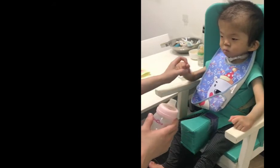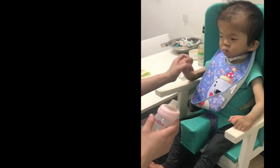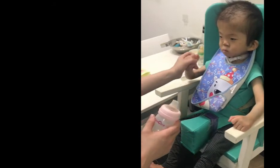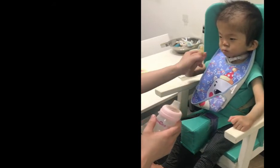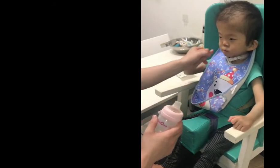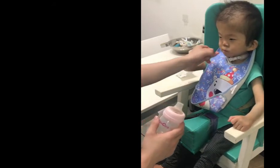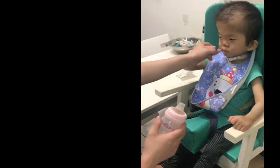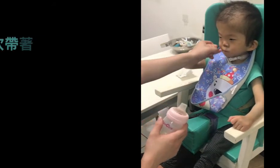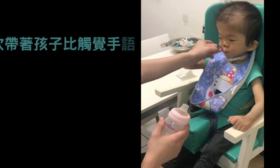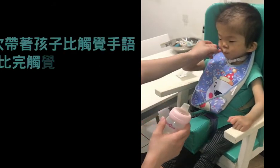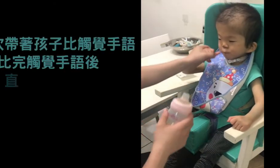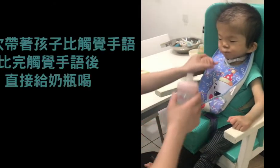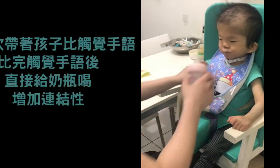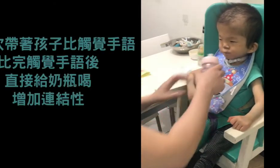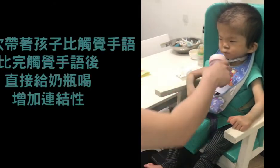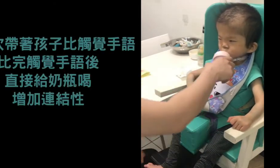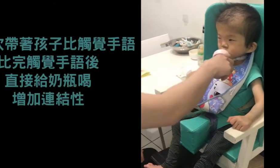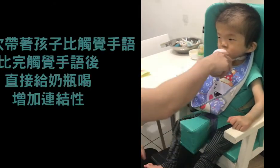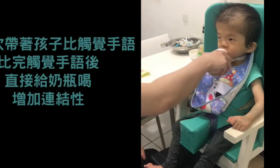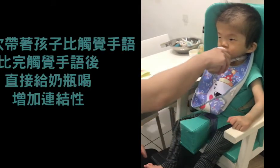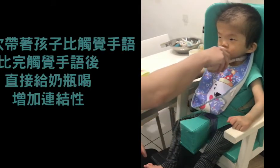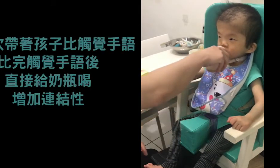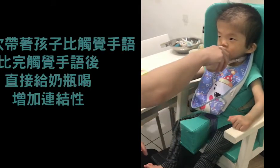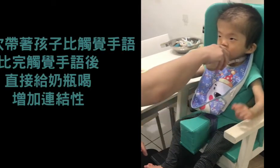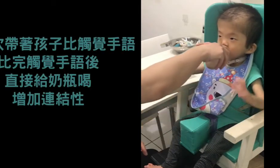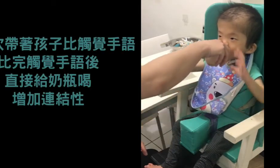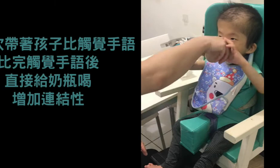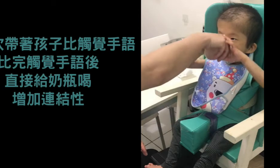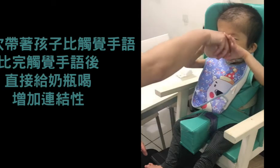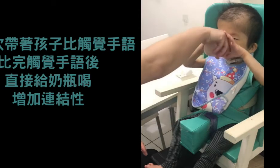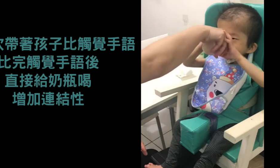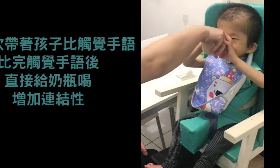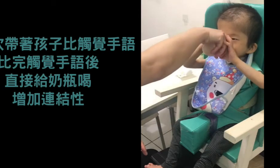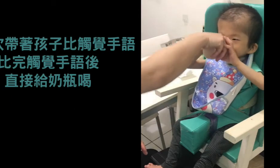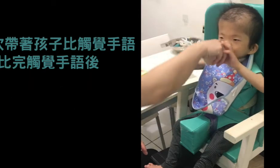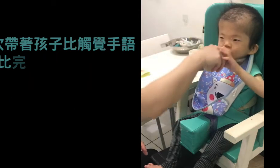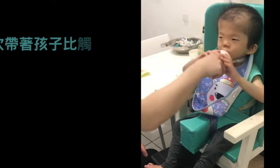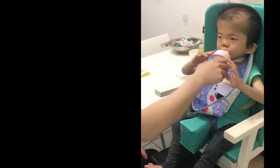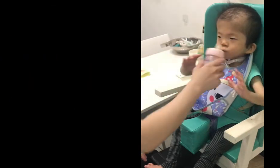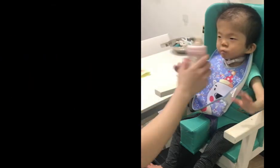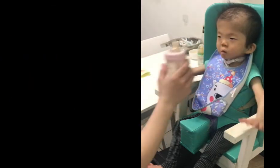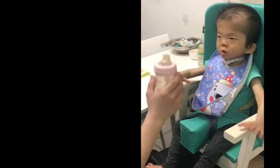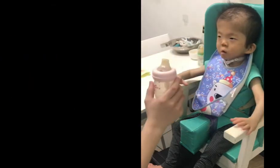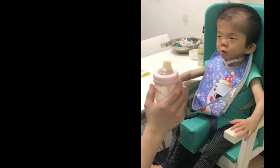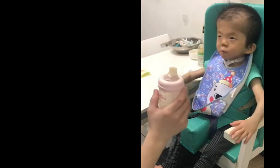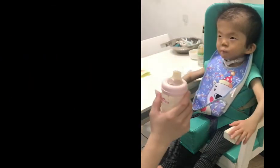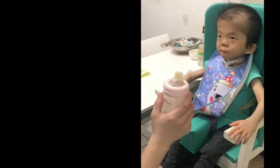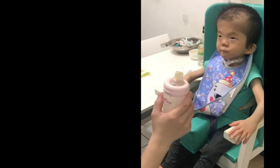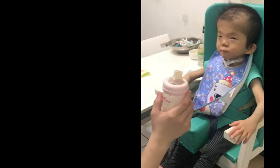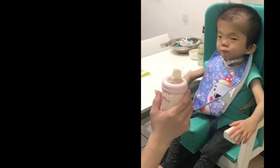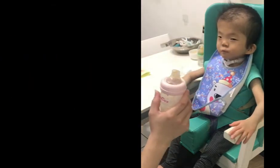喝喝， 好喝喝， 对，喝喝， 好一口，